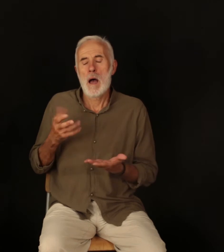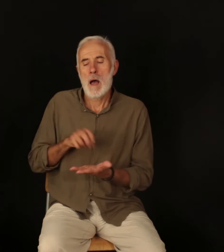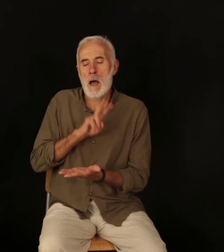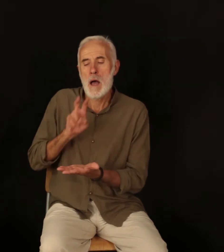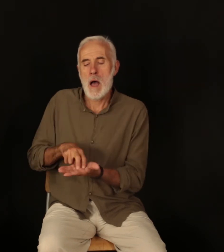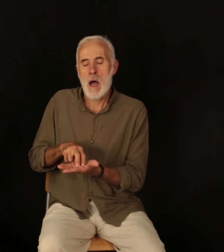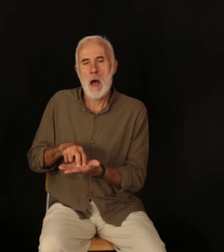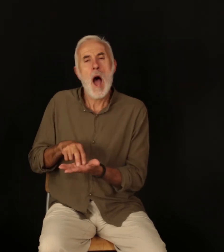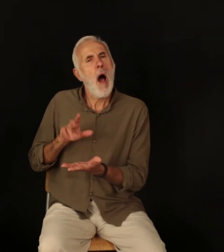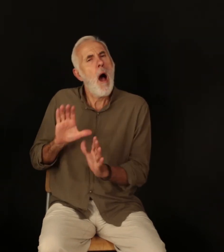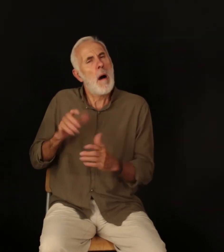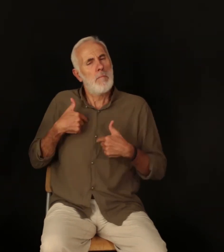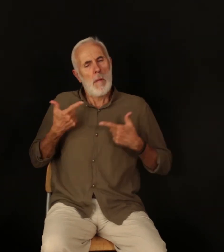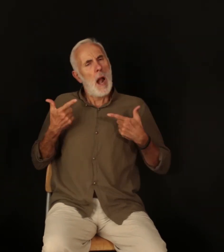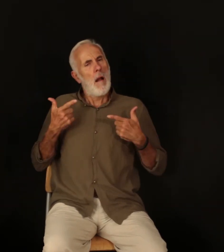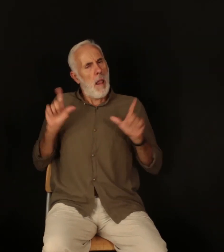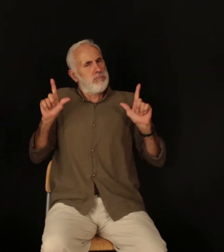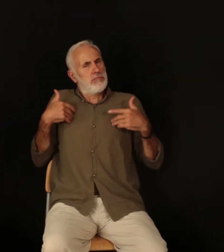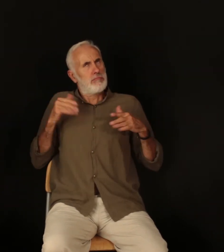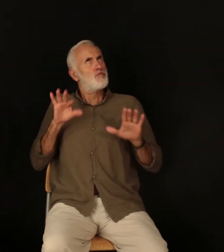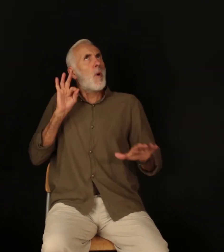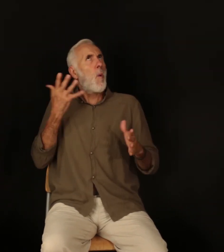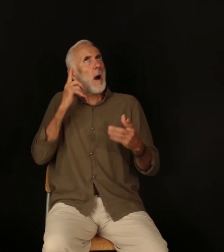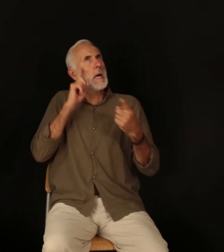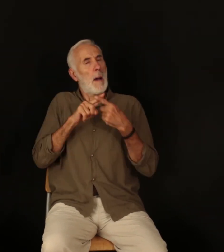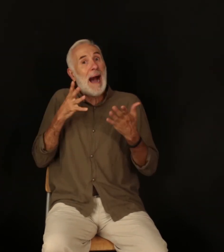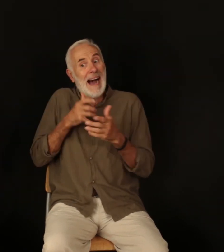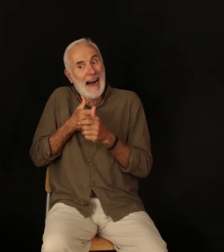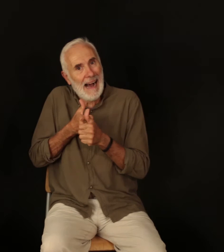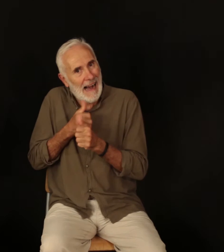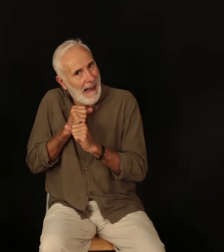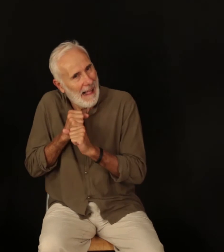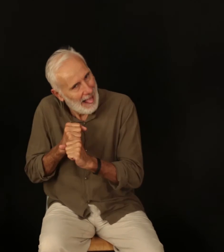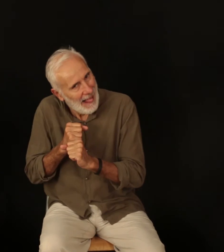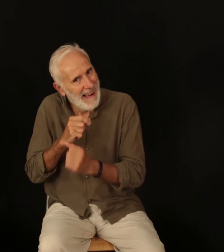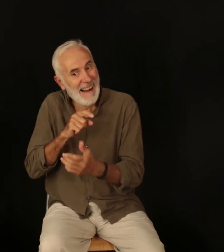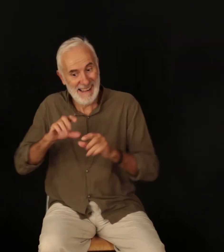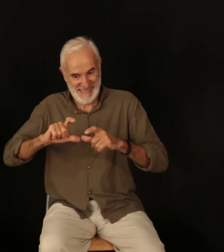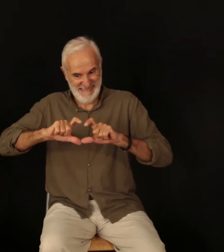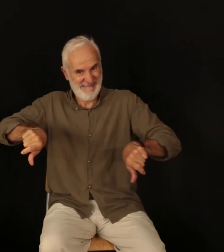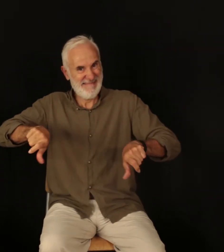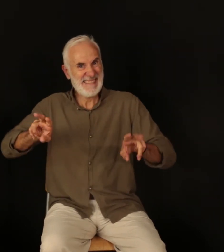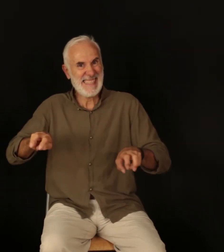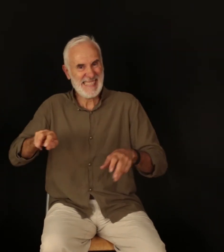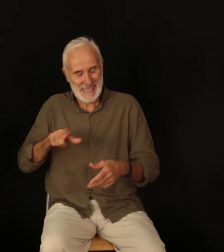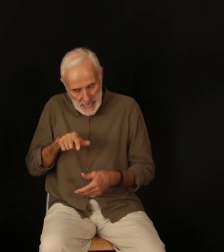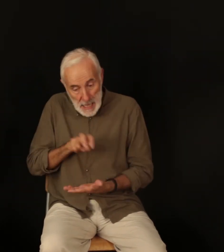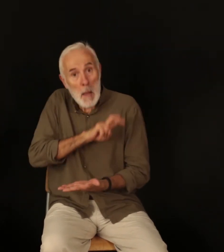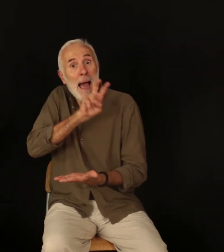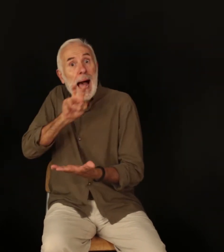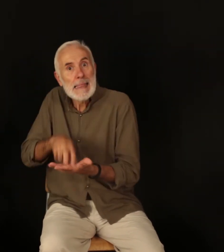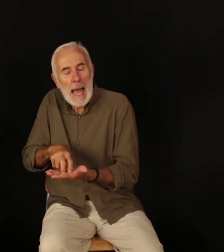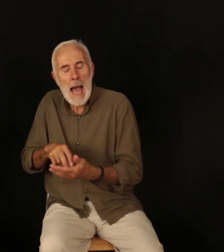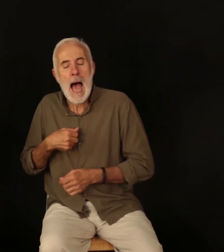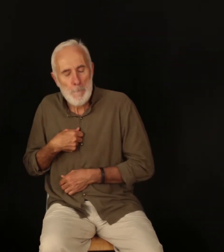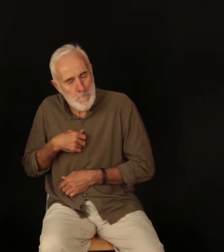thème du numéro, et notamment les axes qui vont traverser le numéro. Pour Pied à terre, nous avons choisi de traiter